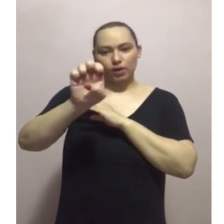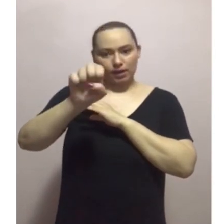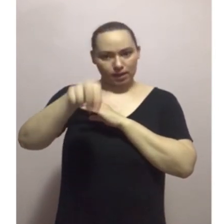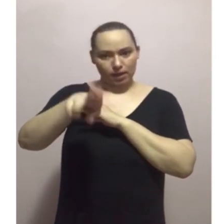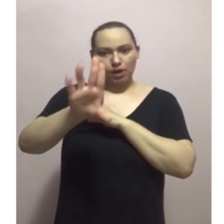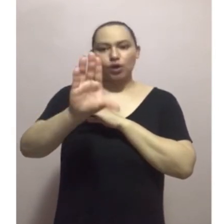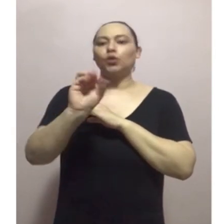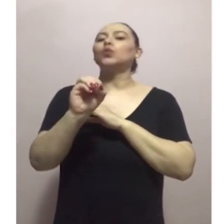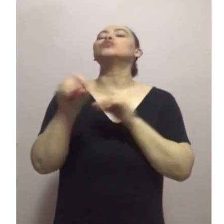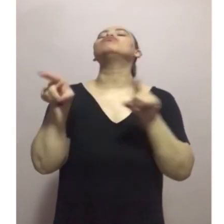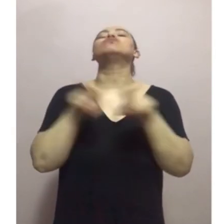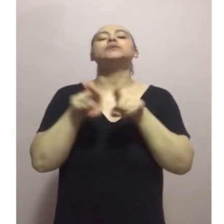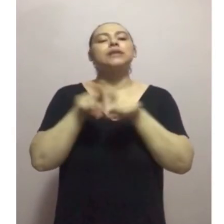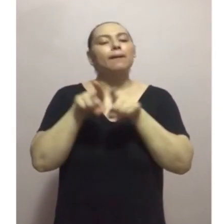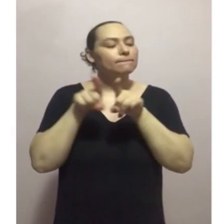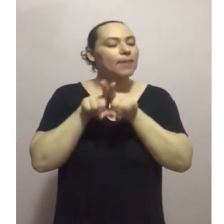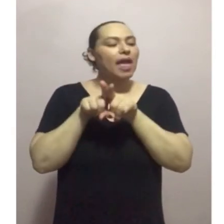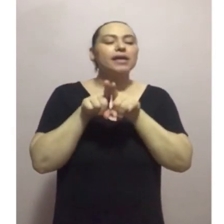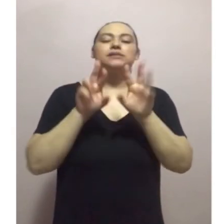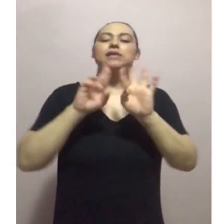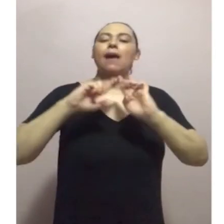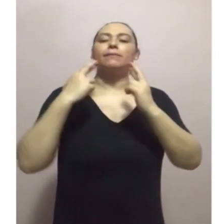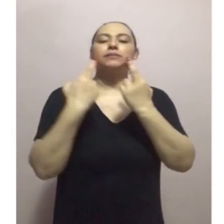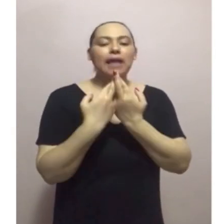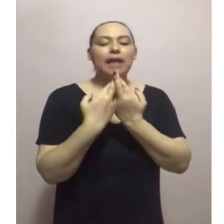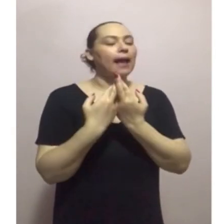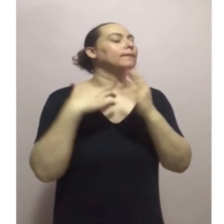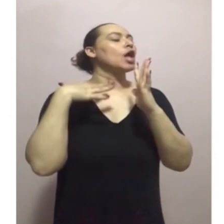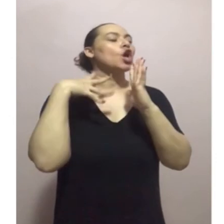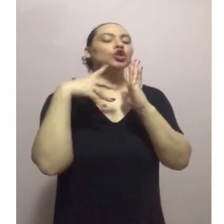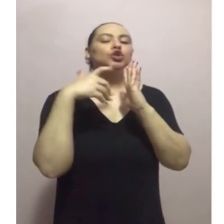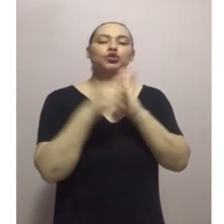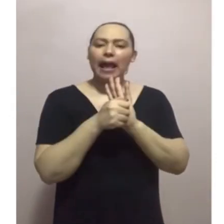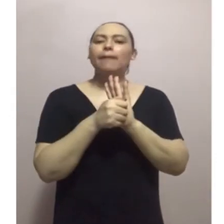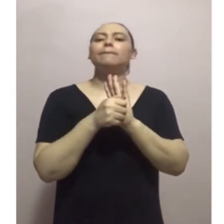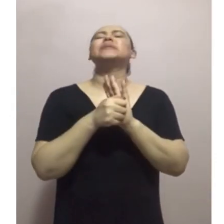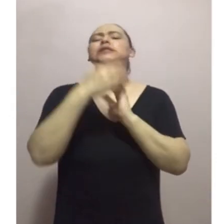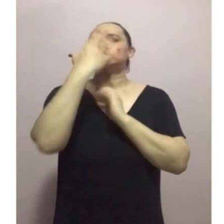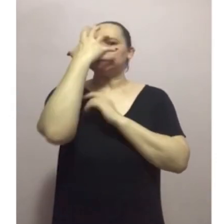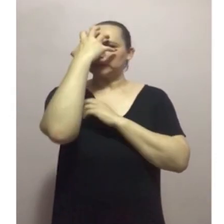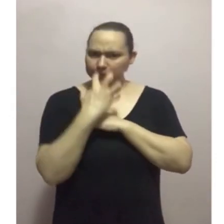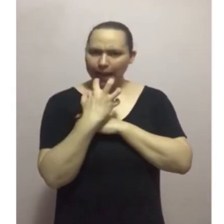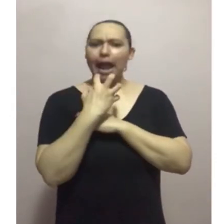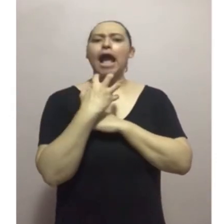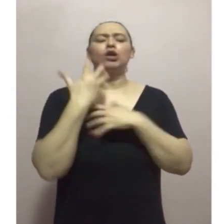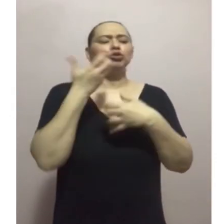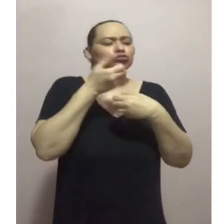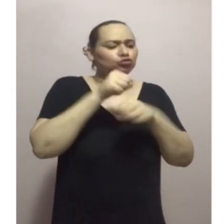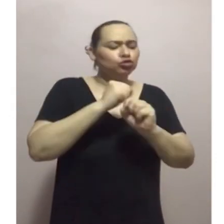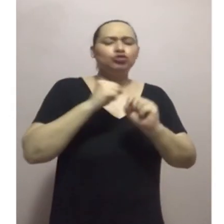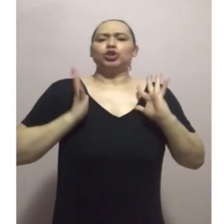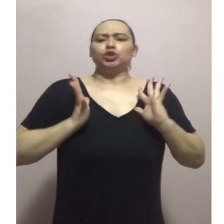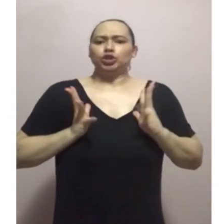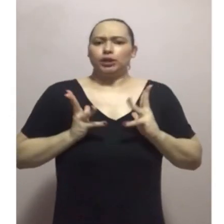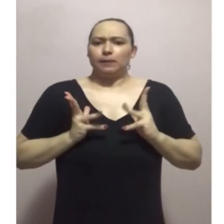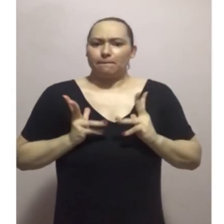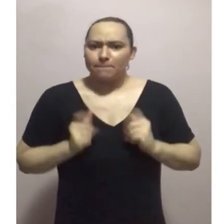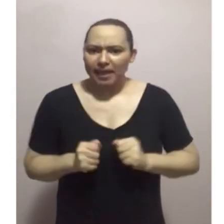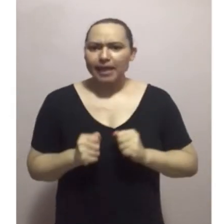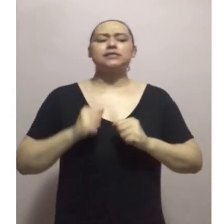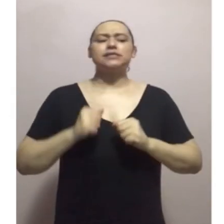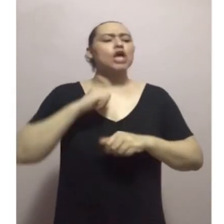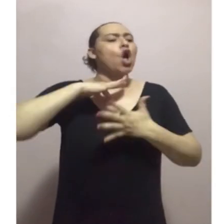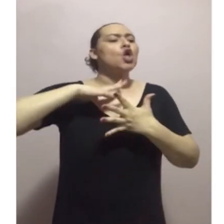Fizemos reuniões com as equipes todas, com protocolos rígidos de